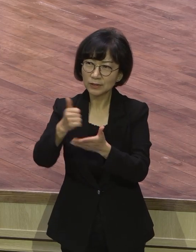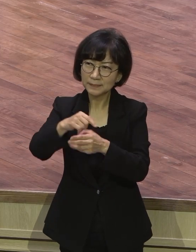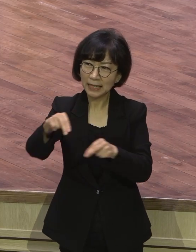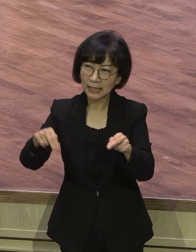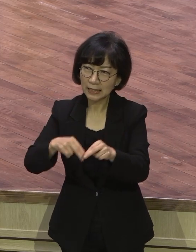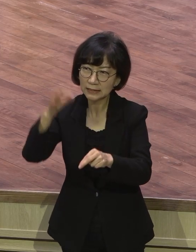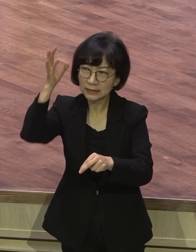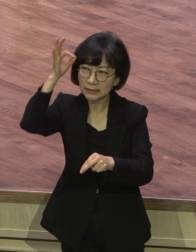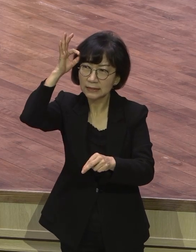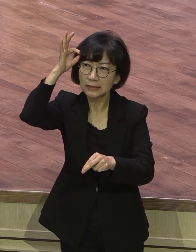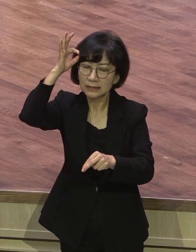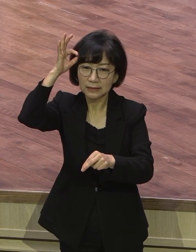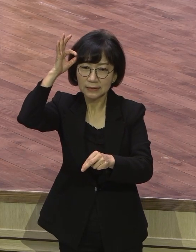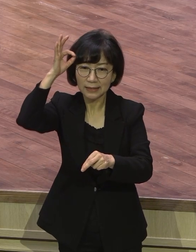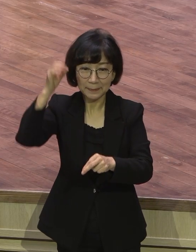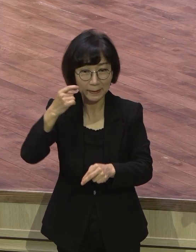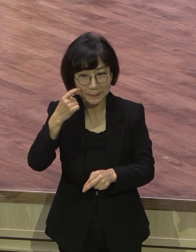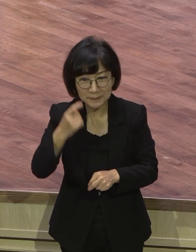좌절이 될 때